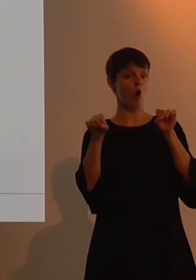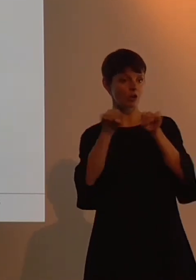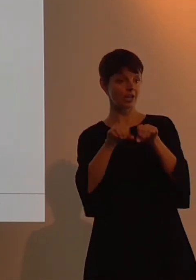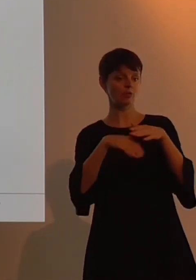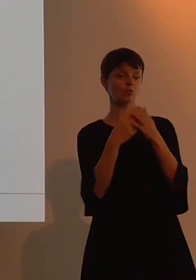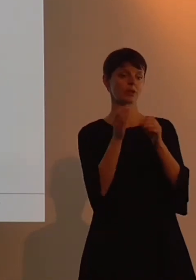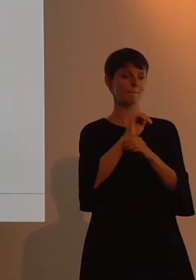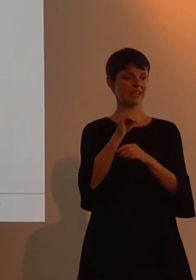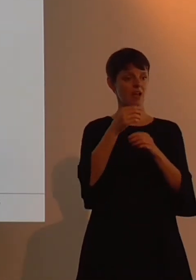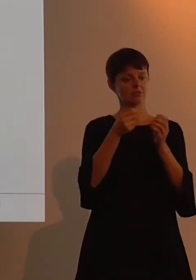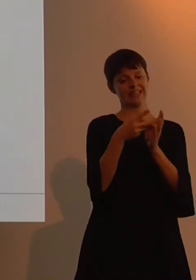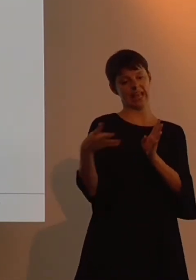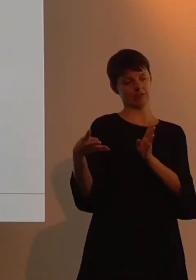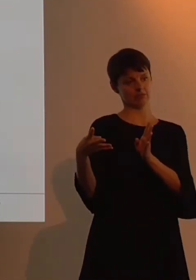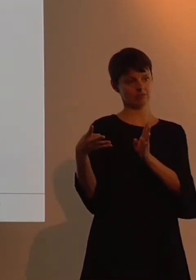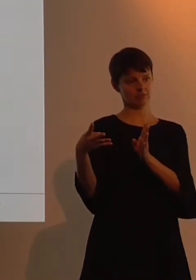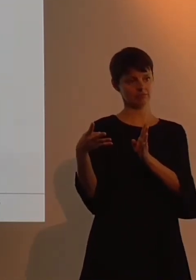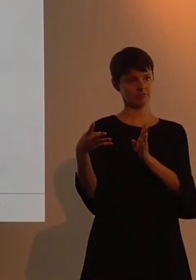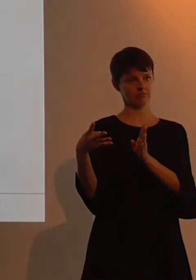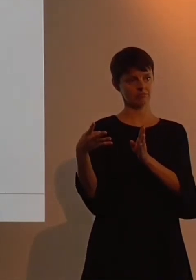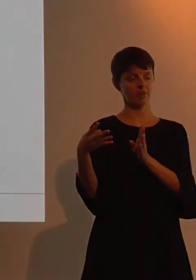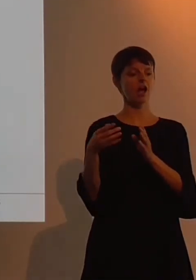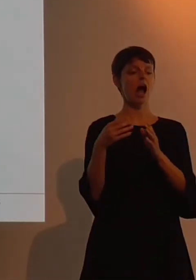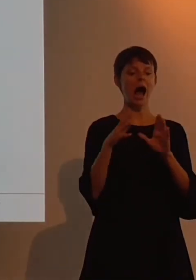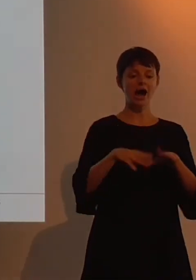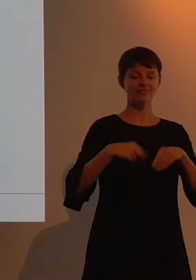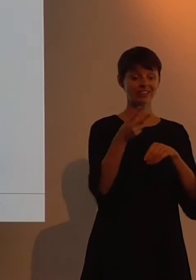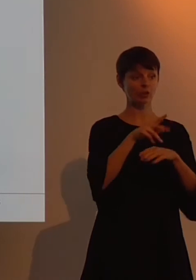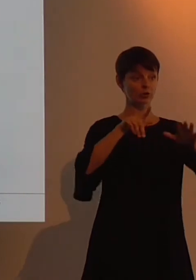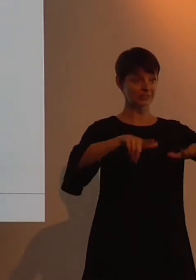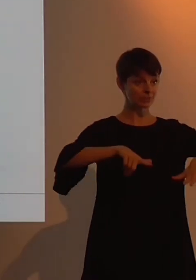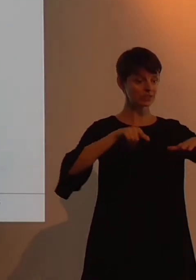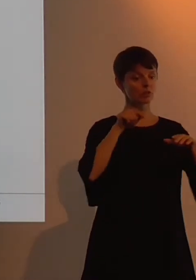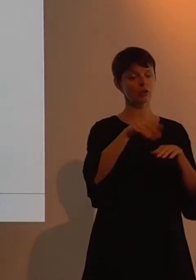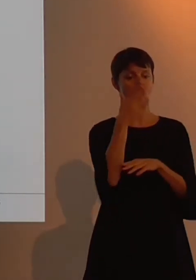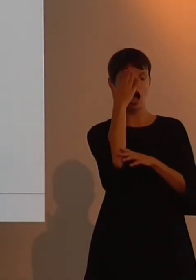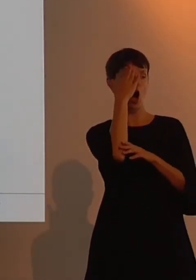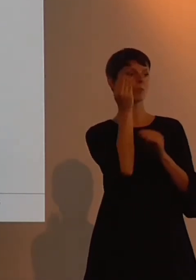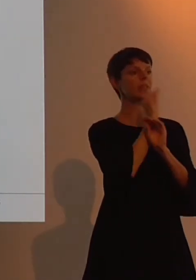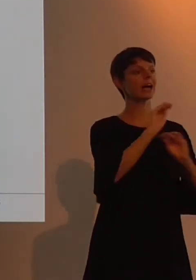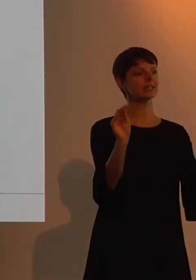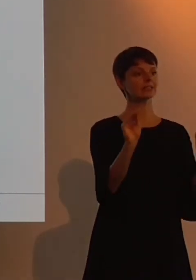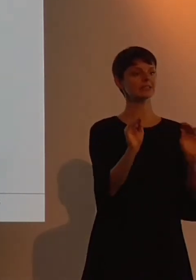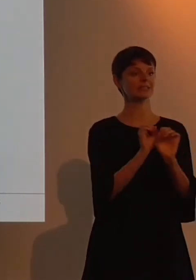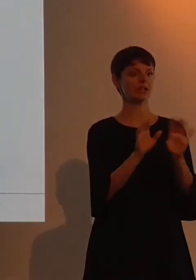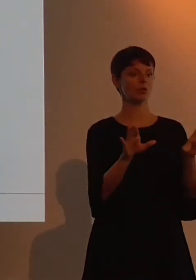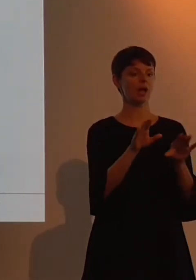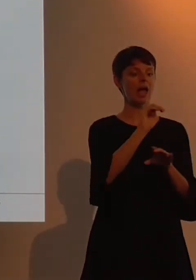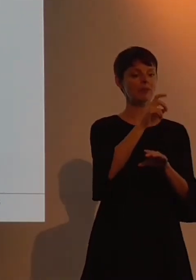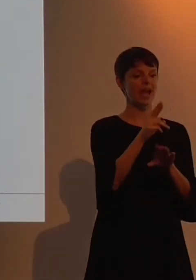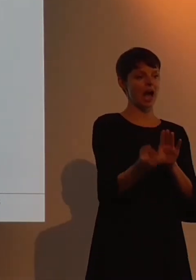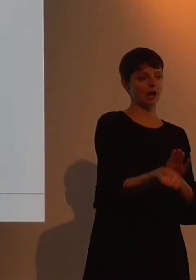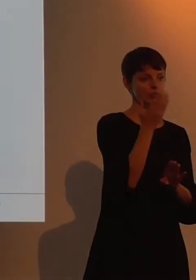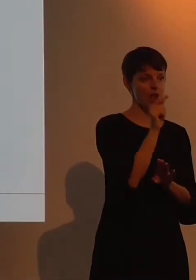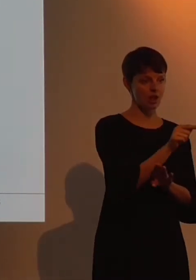zur Verfügung stellen. Was machen wir noch? Seit Anfang dieses Jahres. Sie haben vielleicht, mir ist vielleicht aufgefallen, dass wir im letzten Jahr, von einem knappen Jahr,